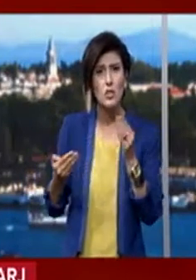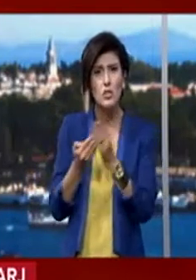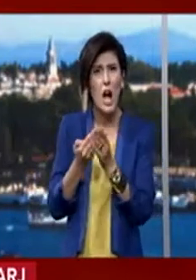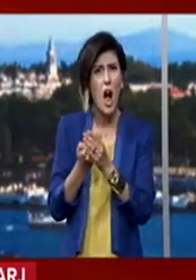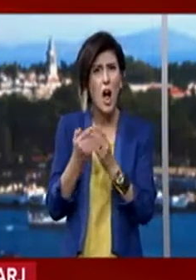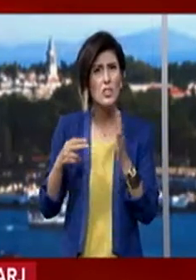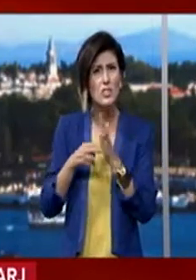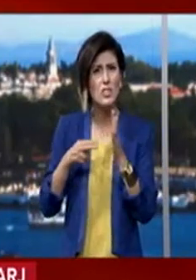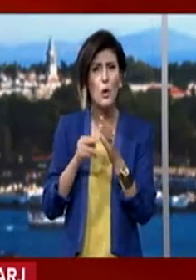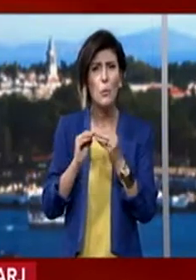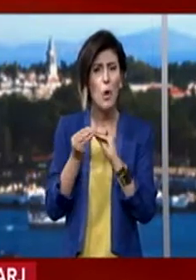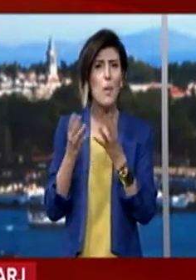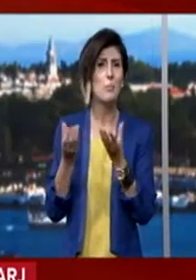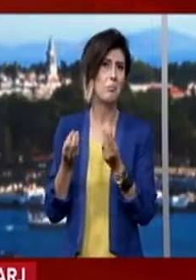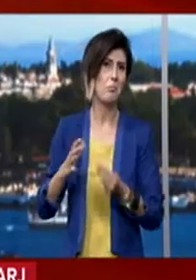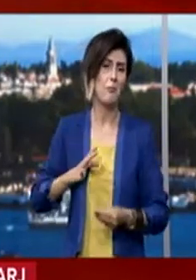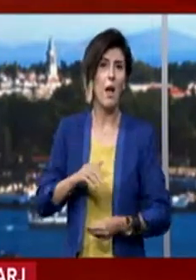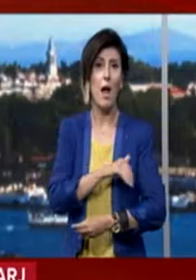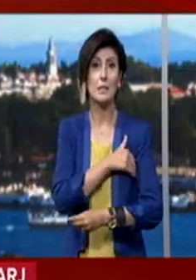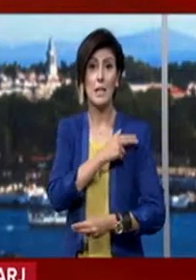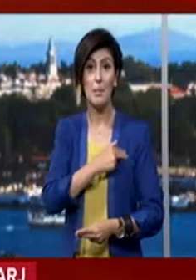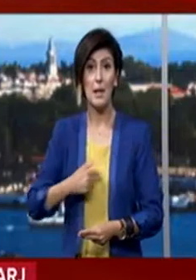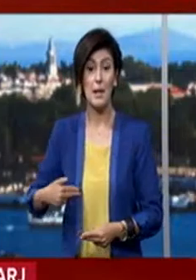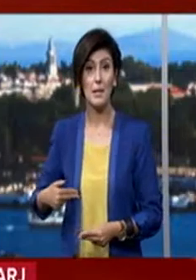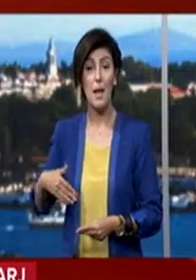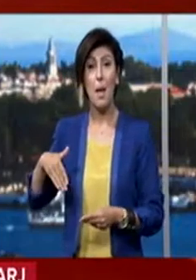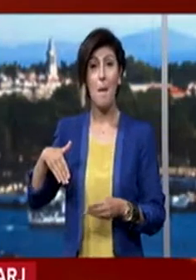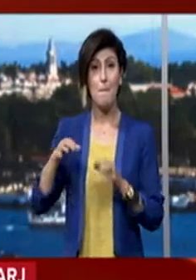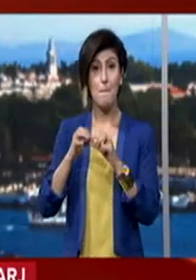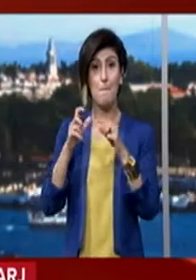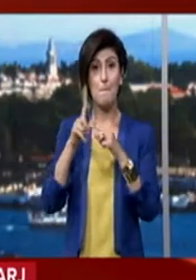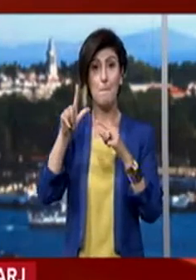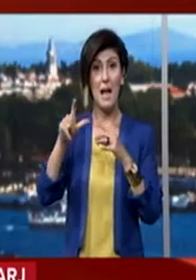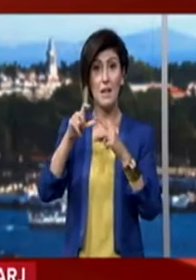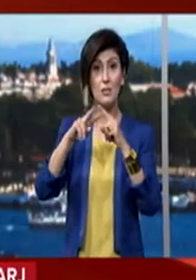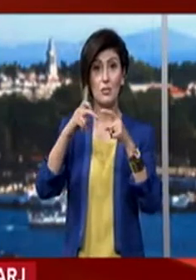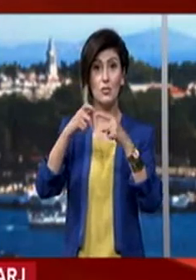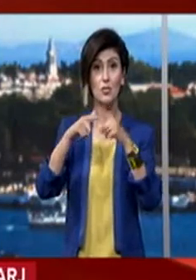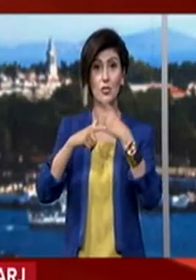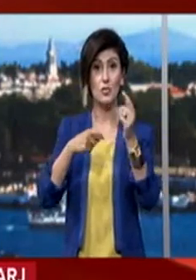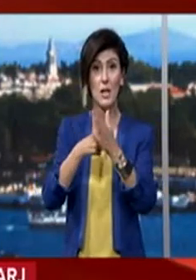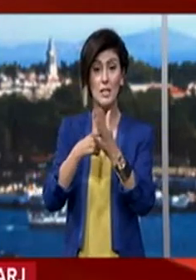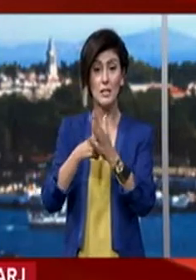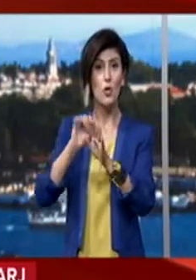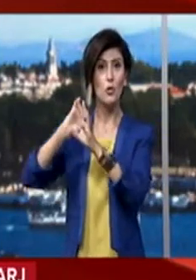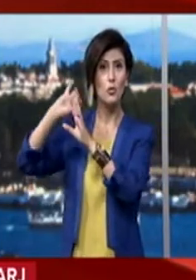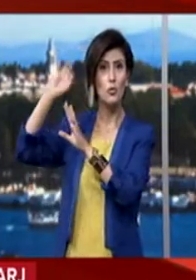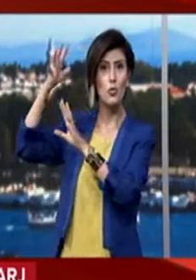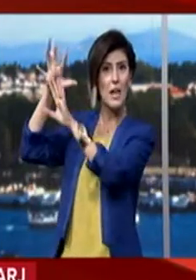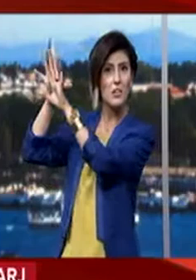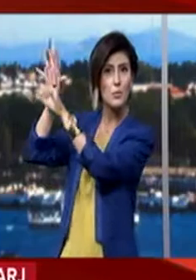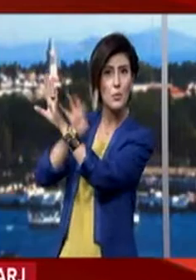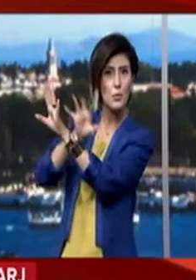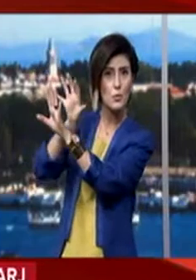önemli sorunlardan biri. Aksaray Belediyesi'nin Bel Şarj adını verdiği sistem, güneş enerjisinden ürettiği enerjiyle telefonları